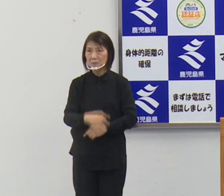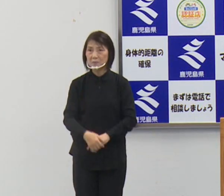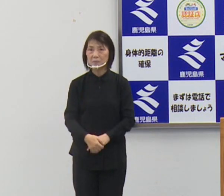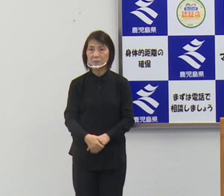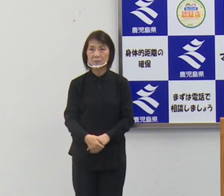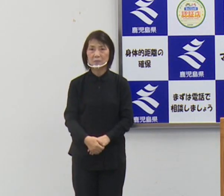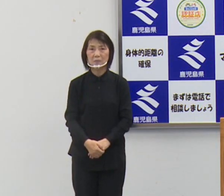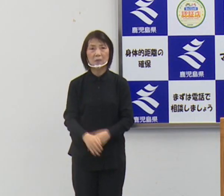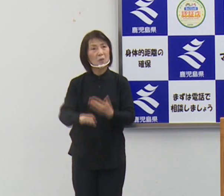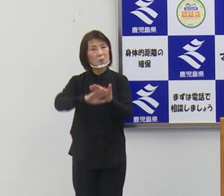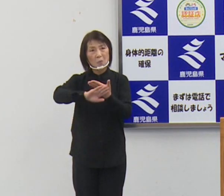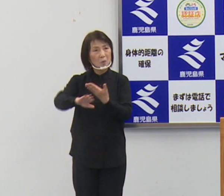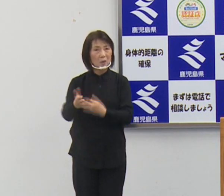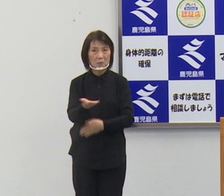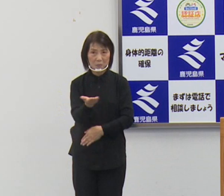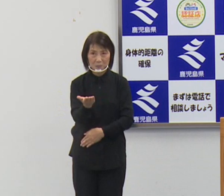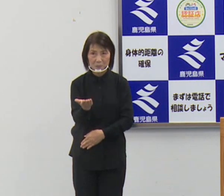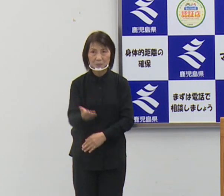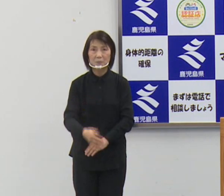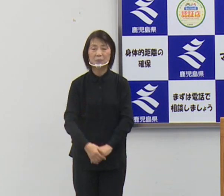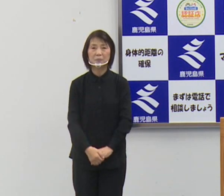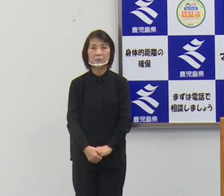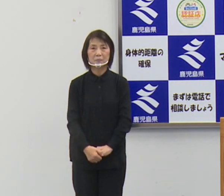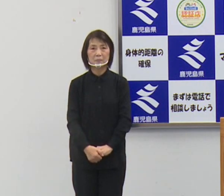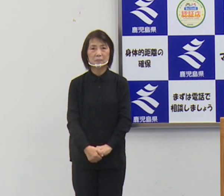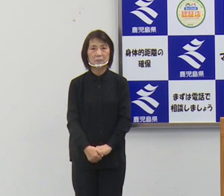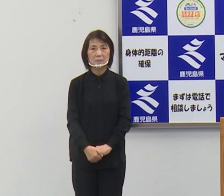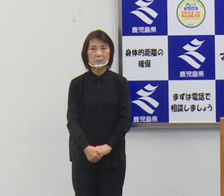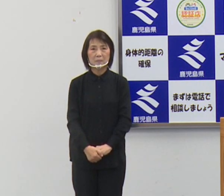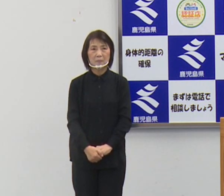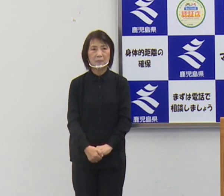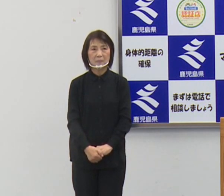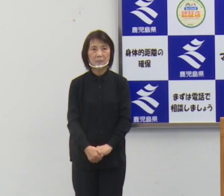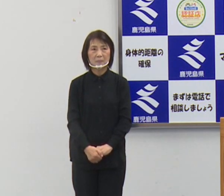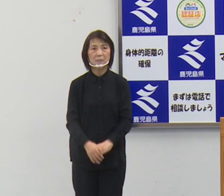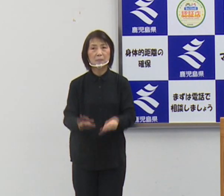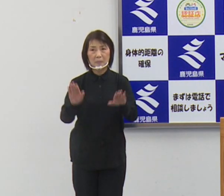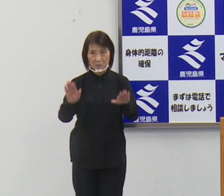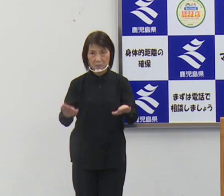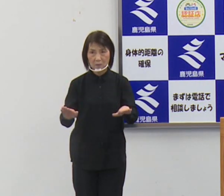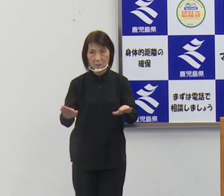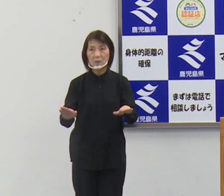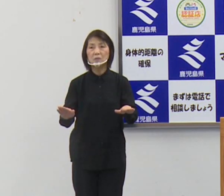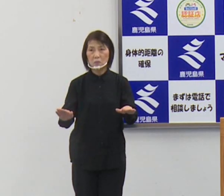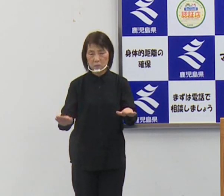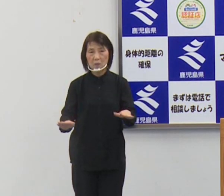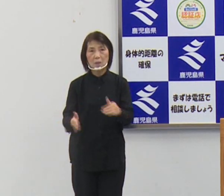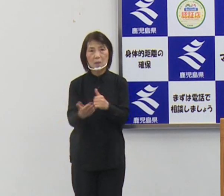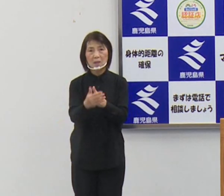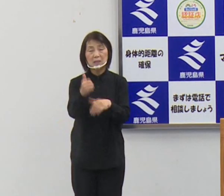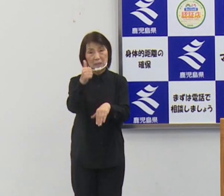他にありませんでしょうか。それではないようですので、これをもちまして知事